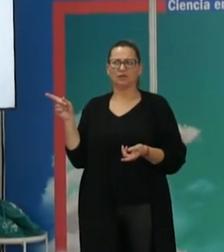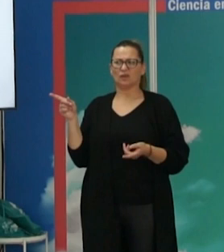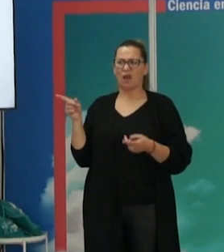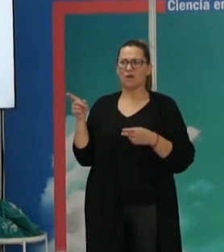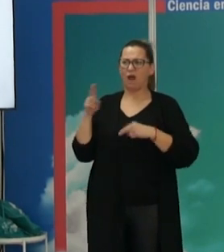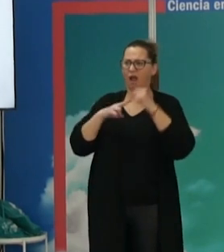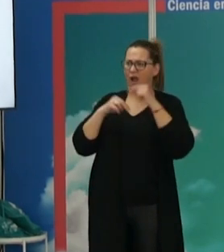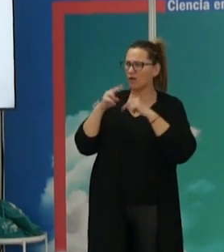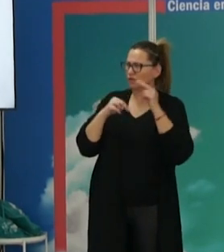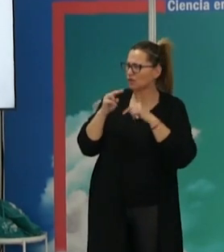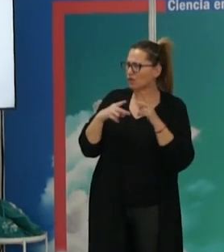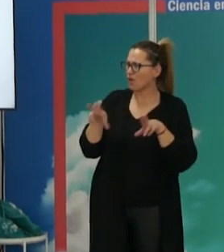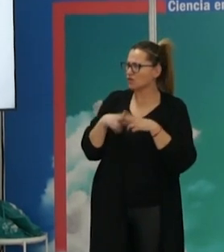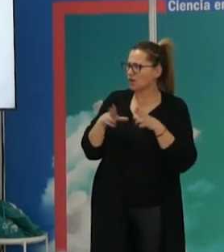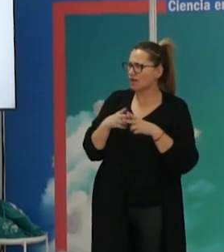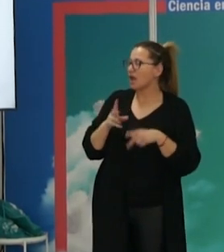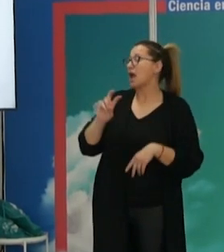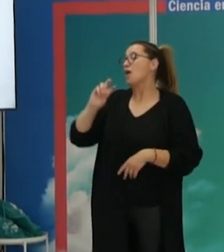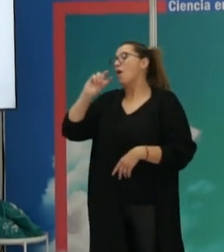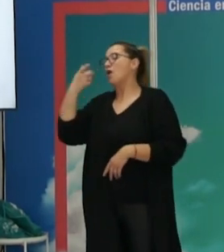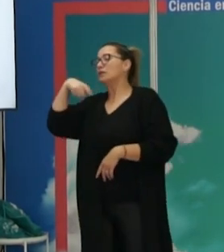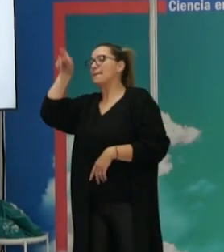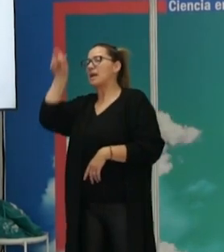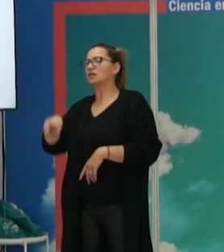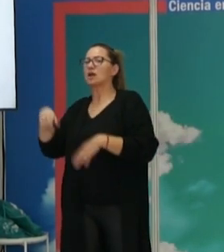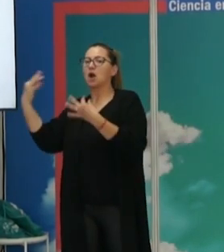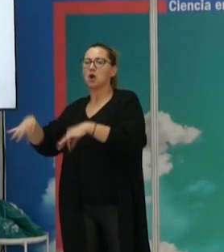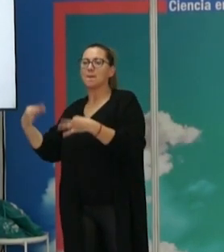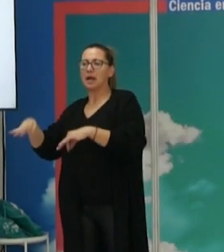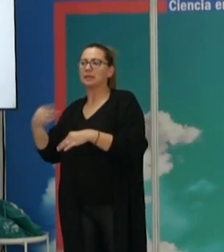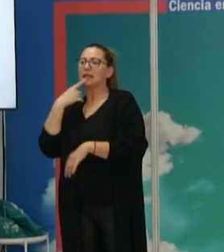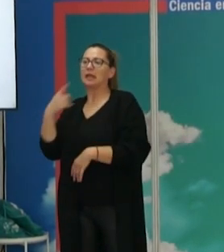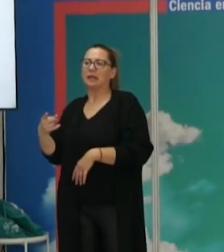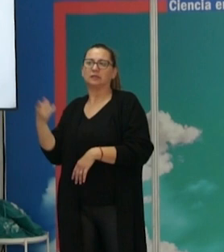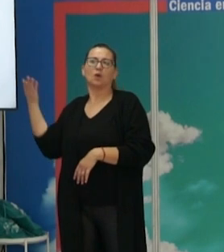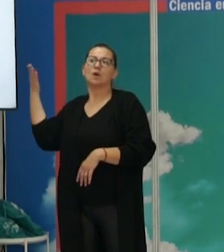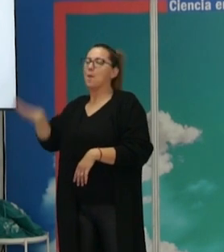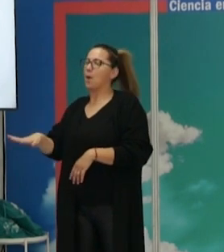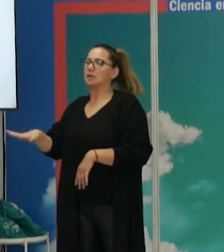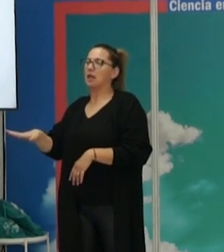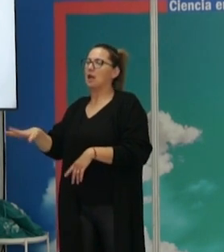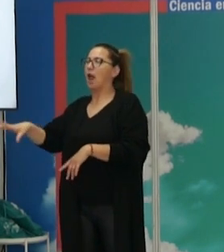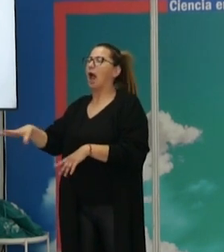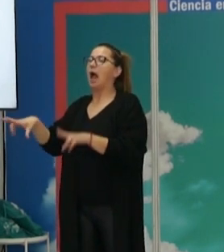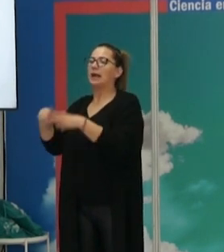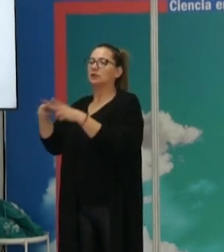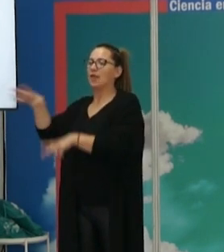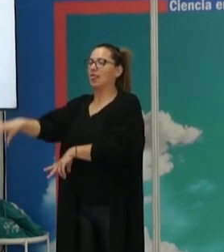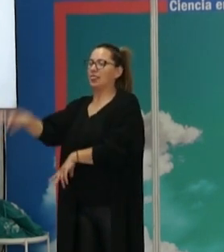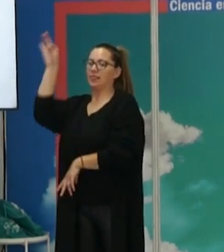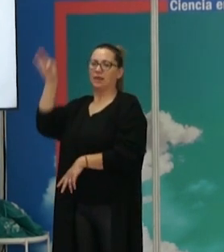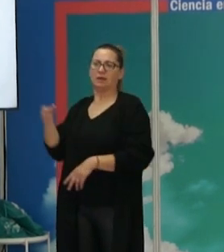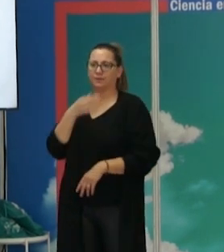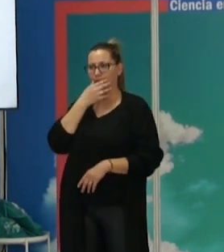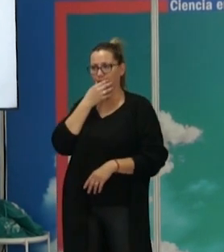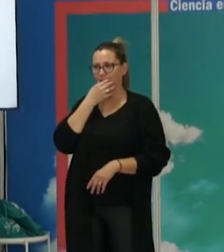social, y esas otras personas normativistas que consideran que la muerte es una decisión social. Está muerto, dirían